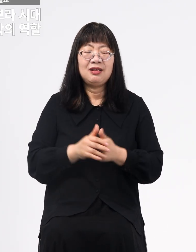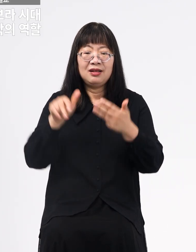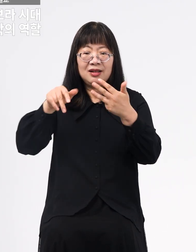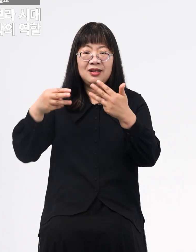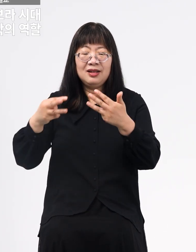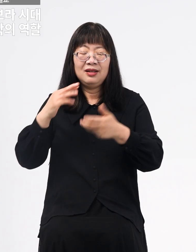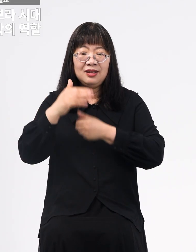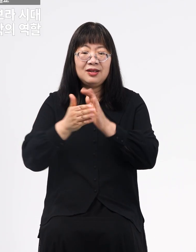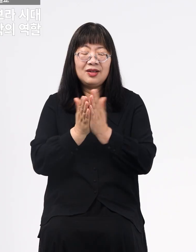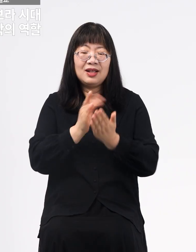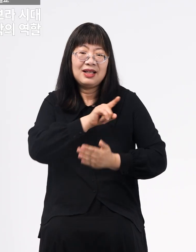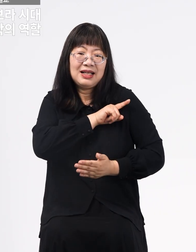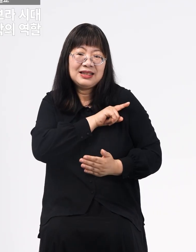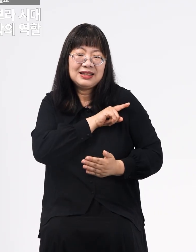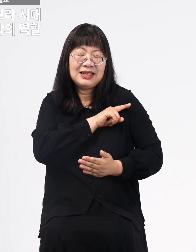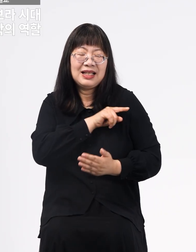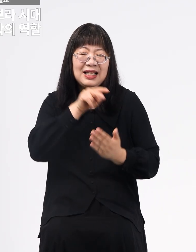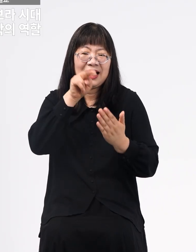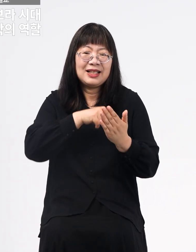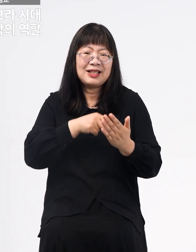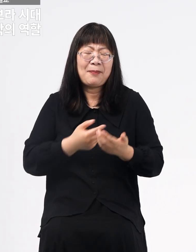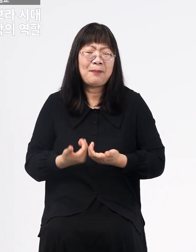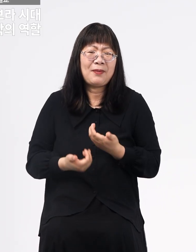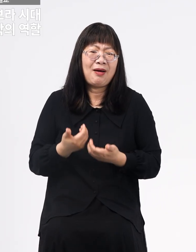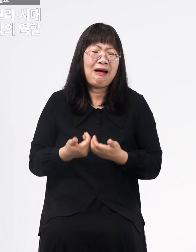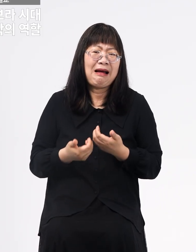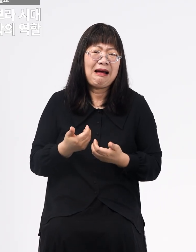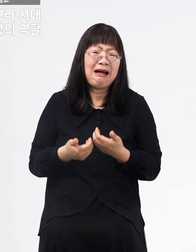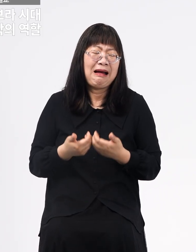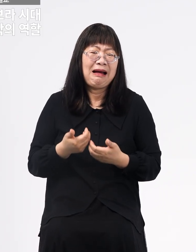성경에 가장 읽기 거북한